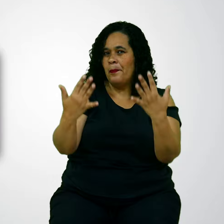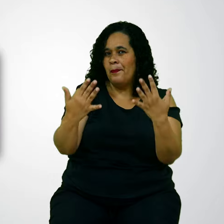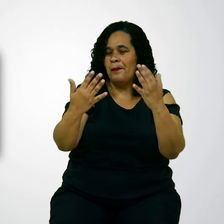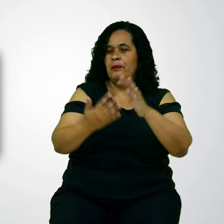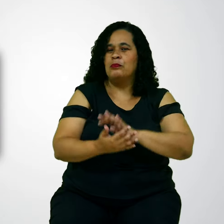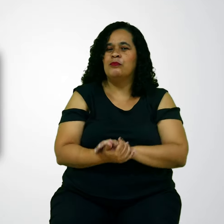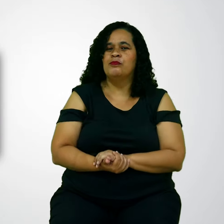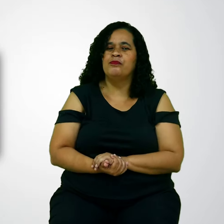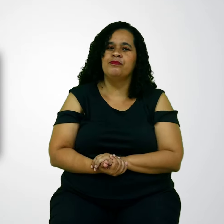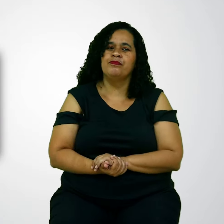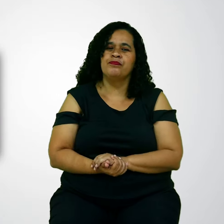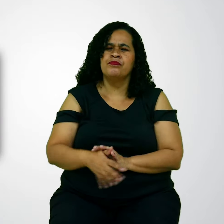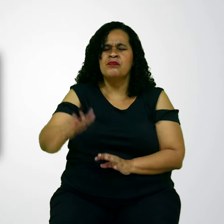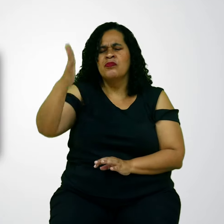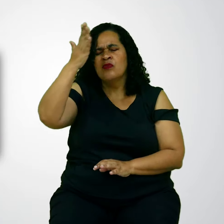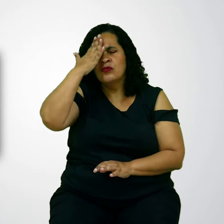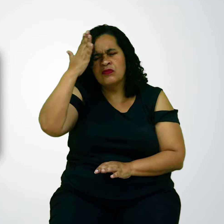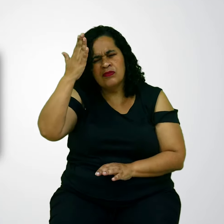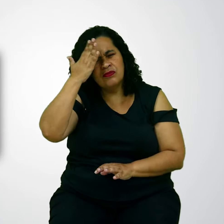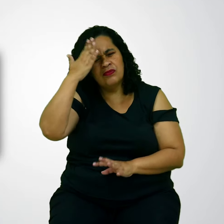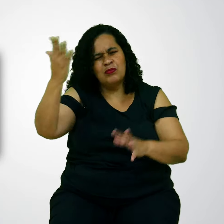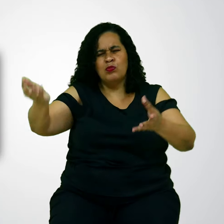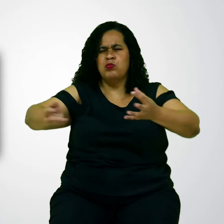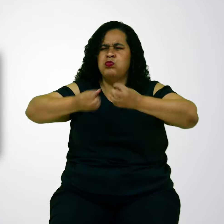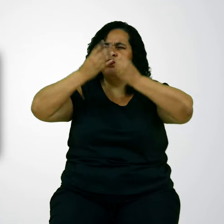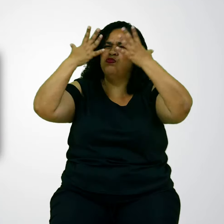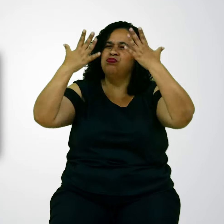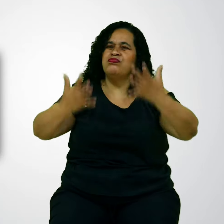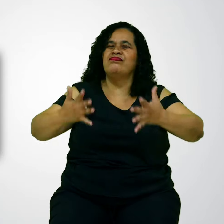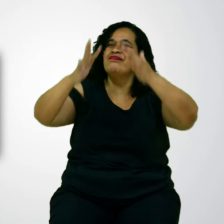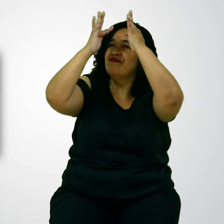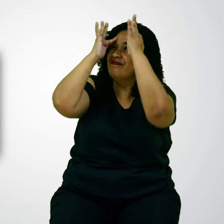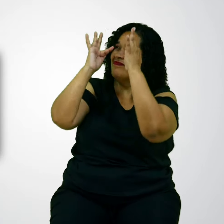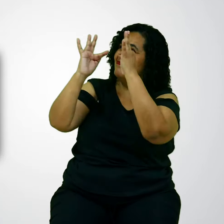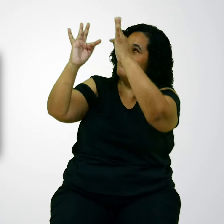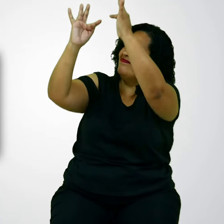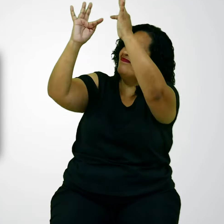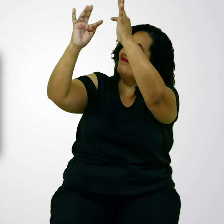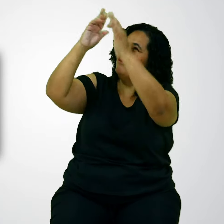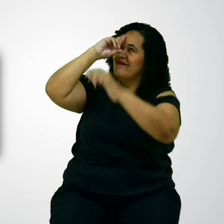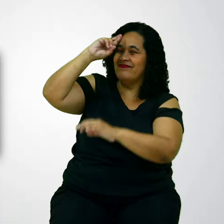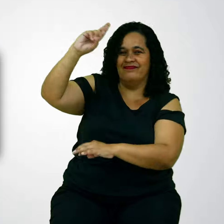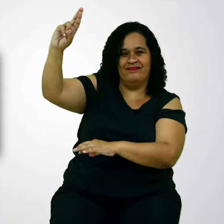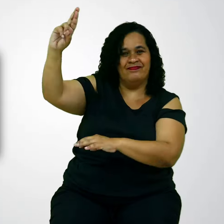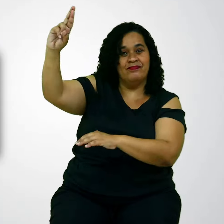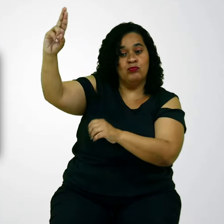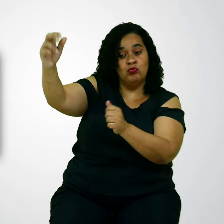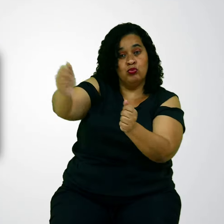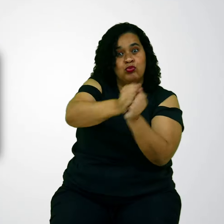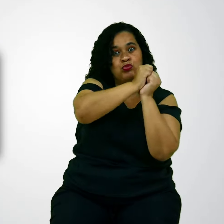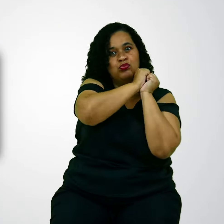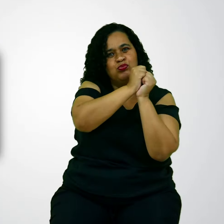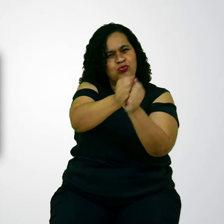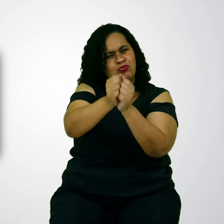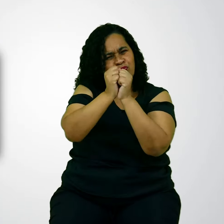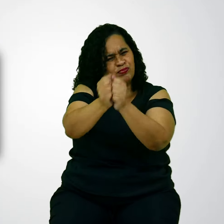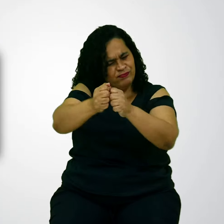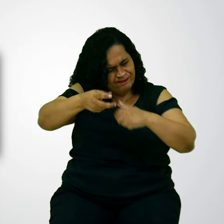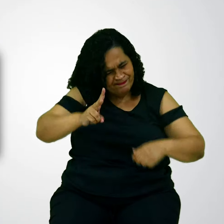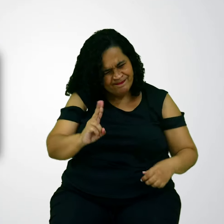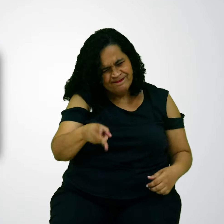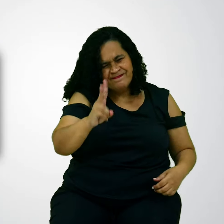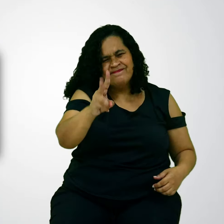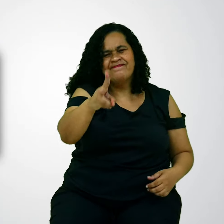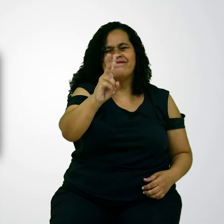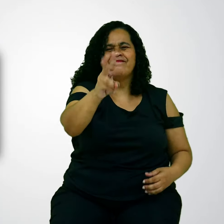sei que a bondade e a fidelidade me acompanharão todos os dias da minha vida